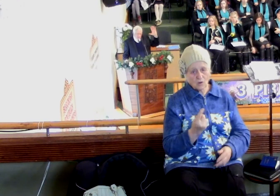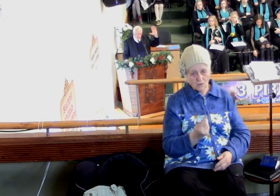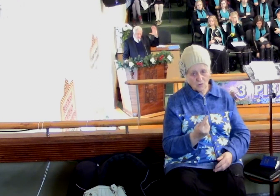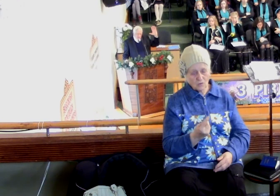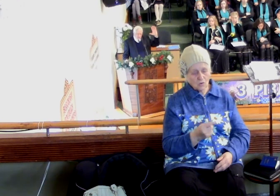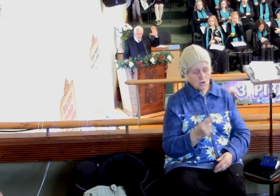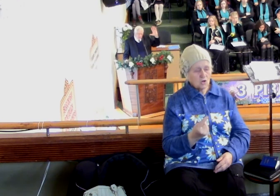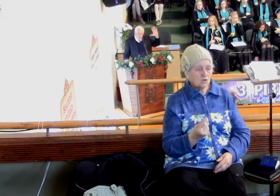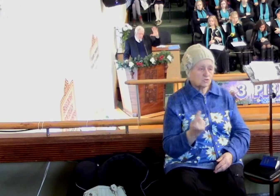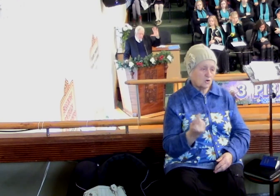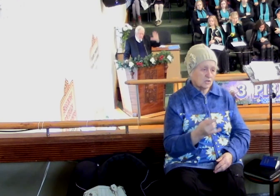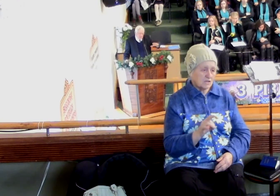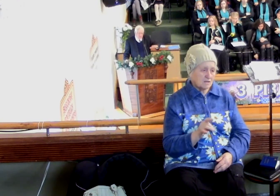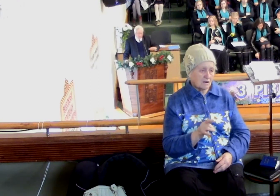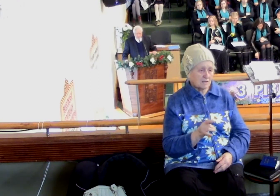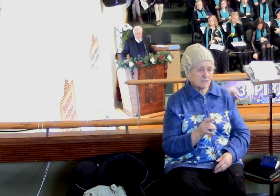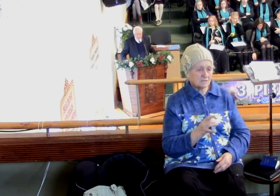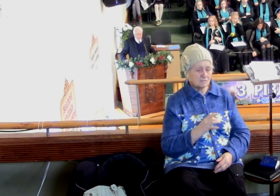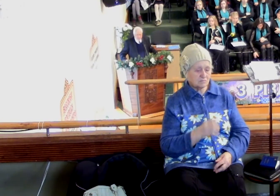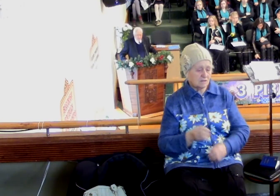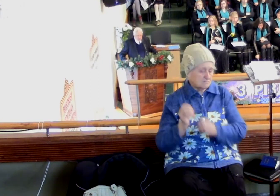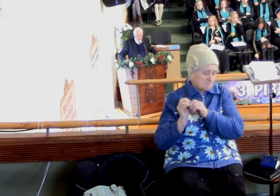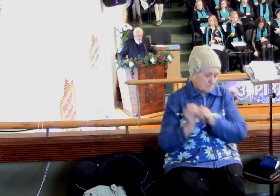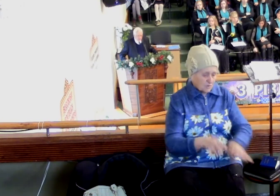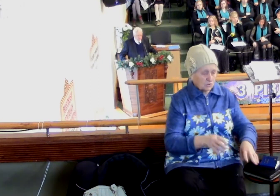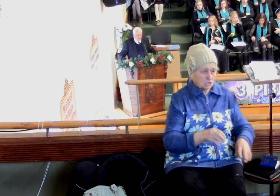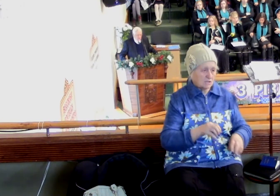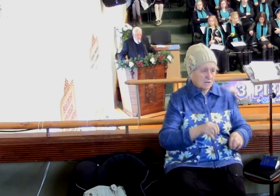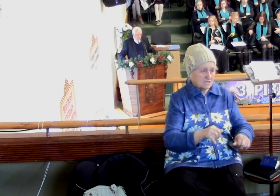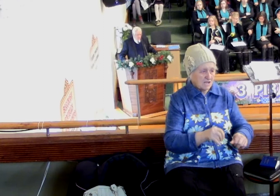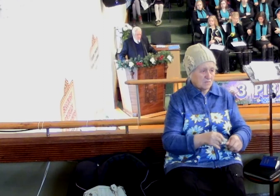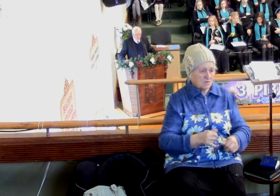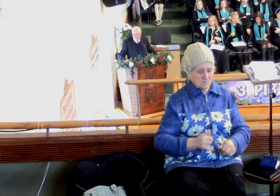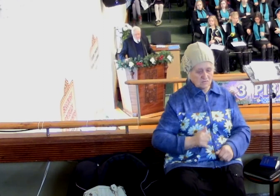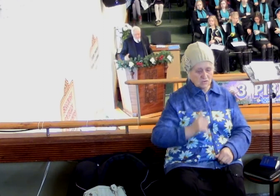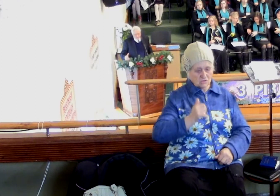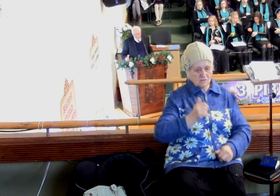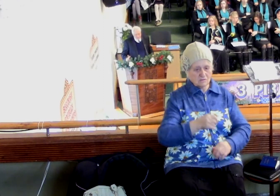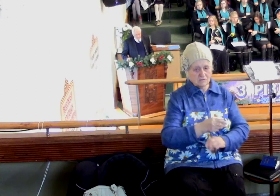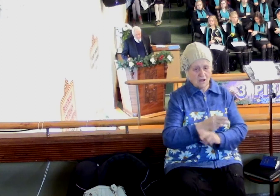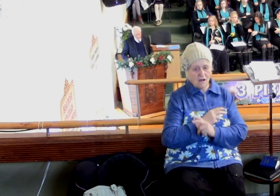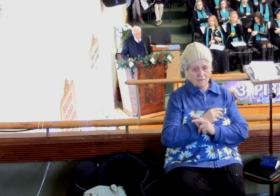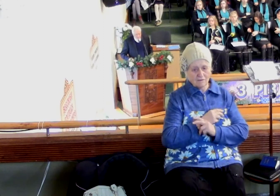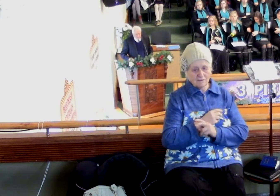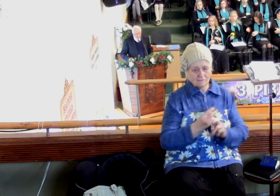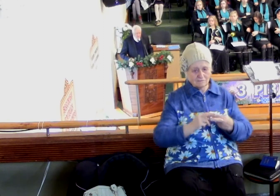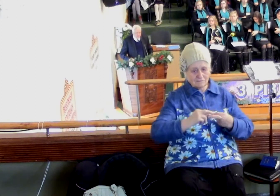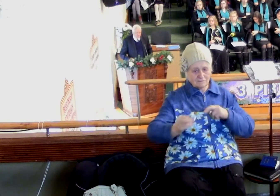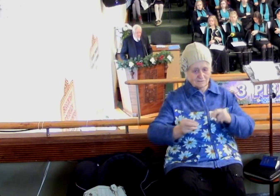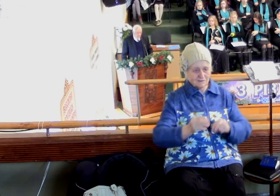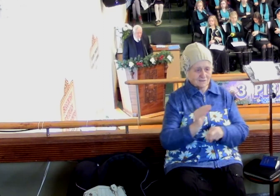однажды на землю был свержен возгордившийся ангел. Как писал